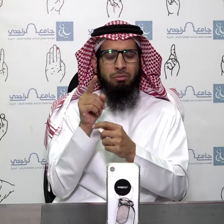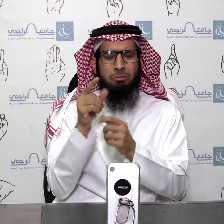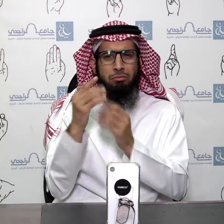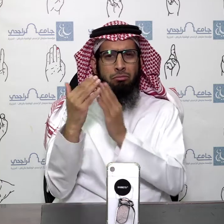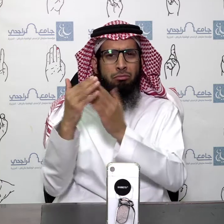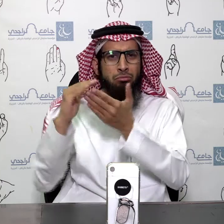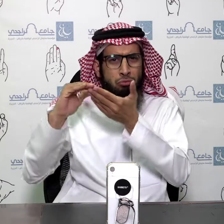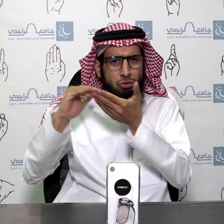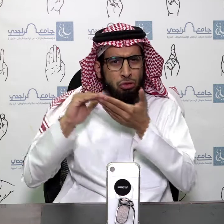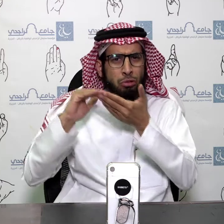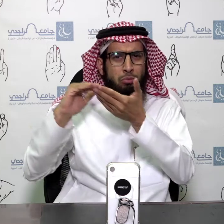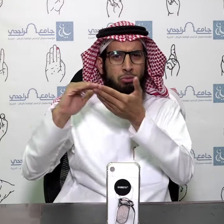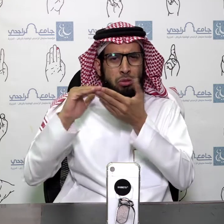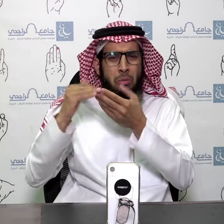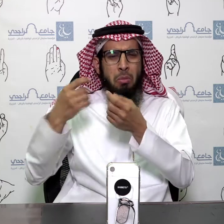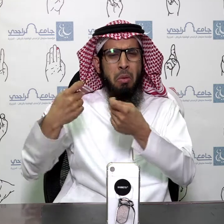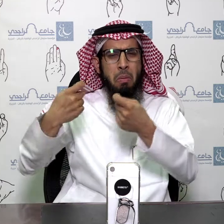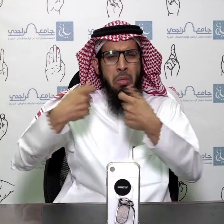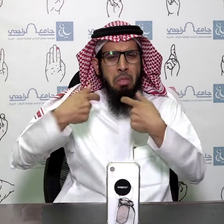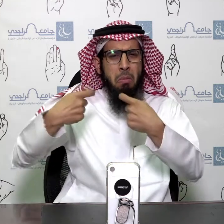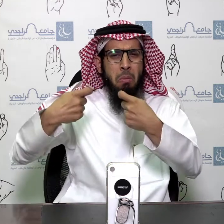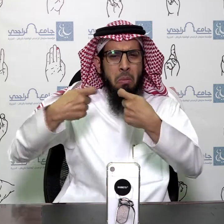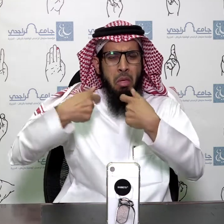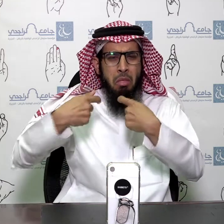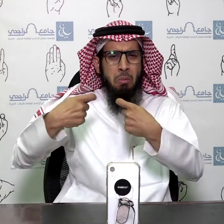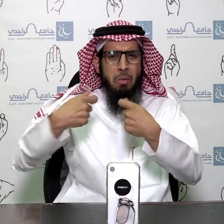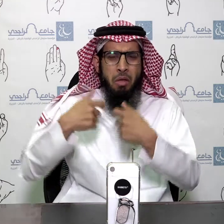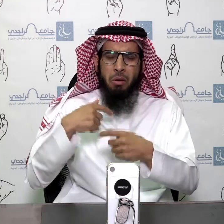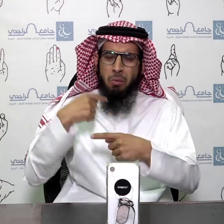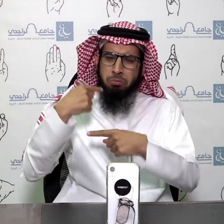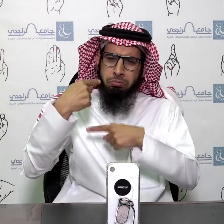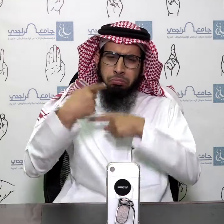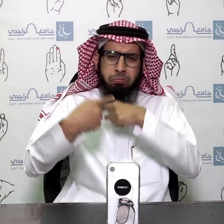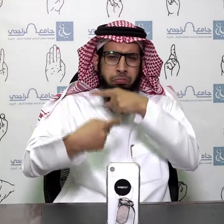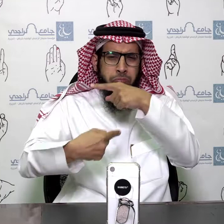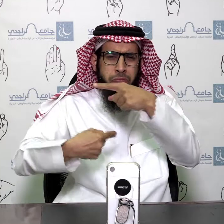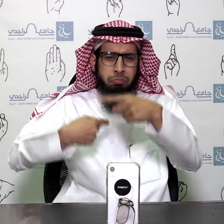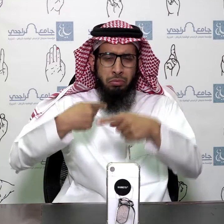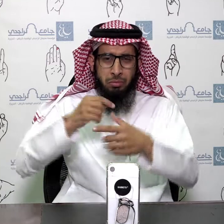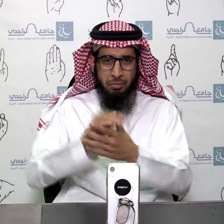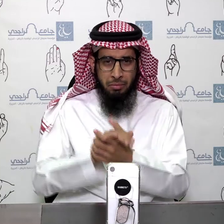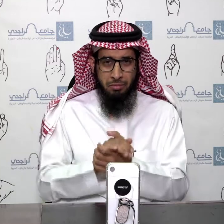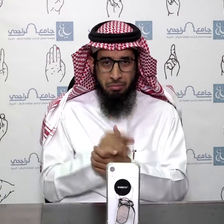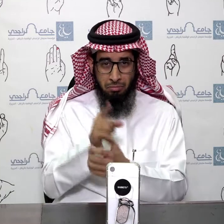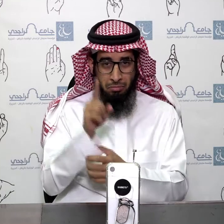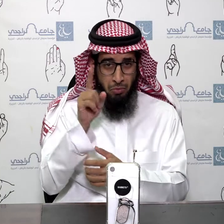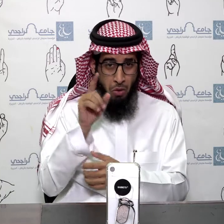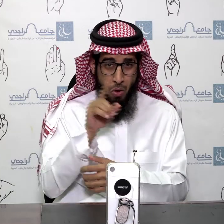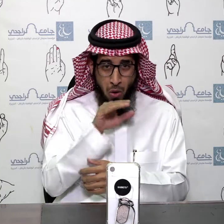أنانية فيه ولا تقتير، ومن صار أبا عرف ذلك.